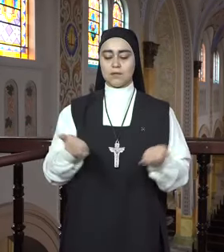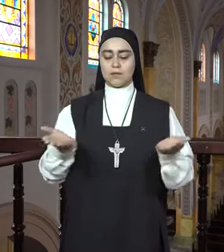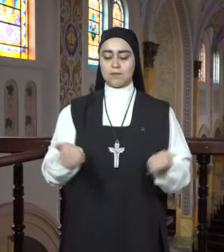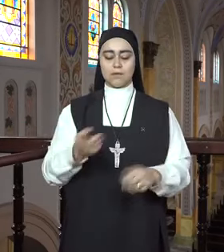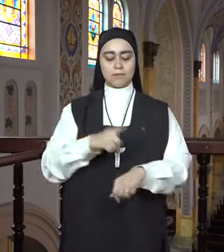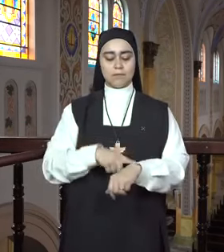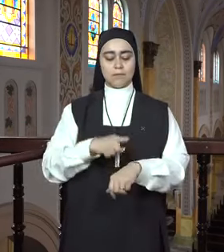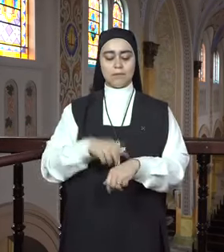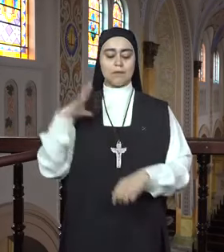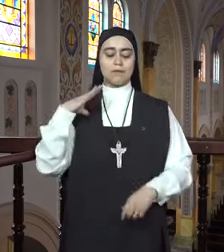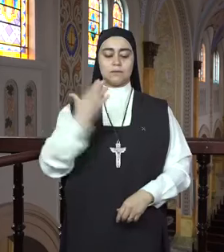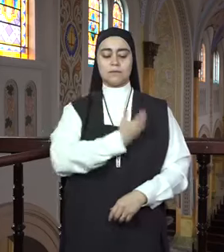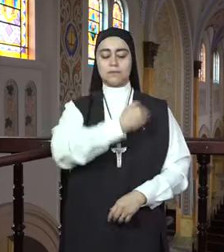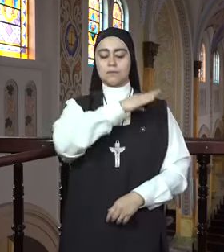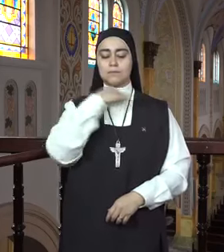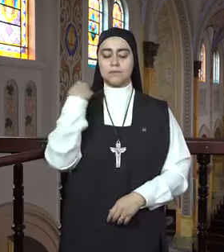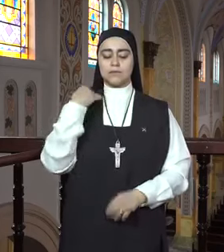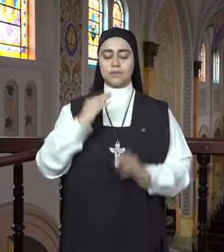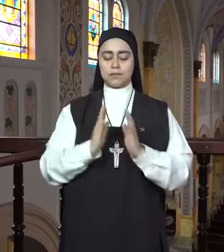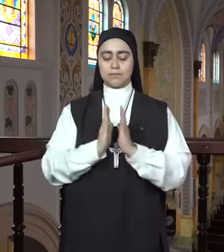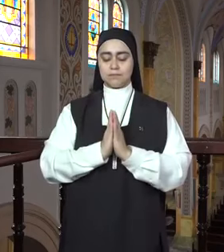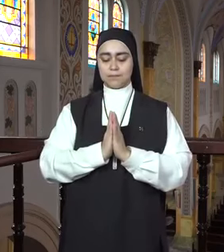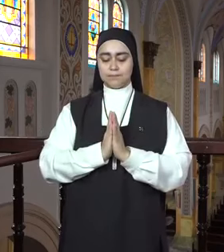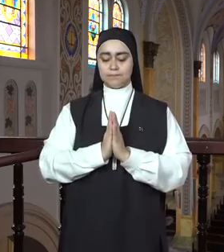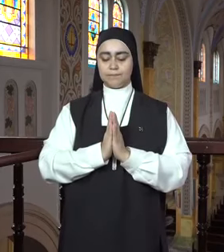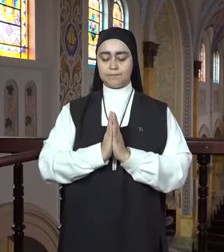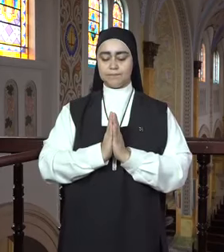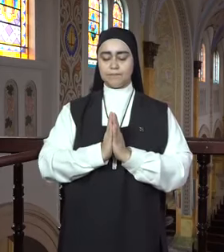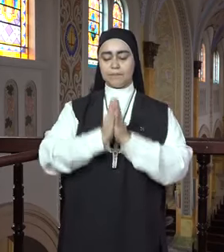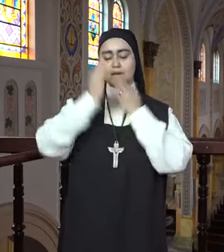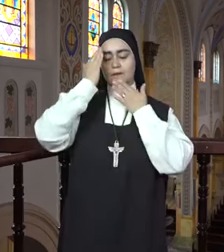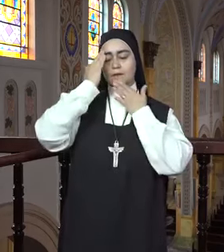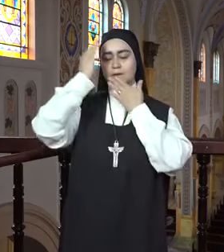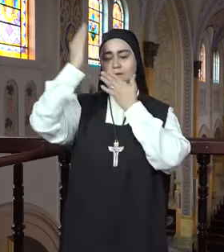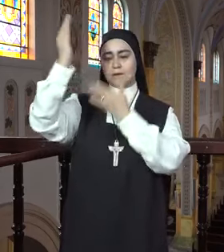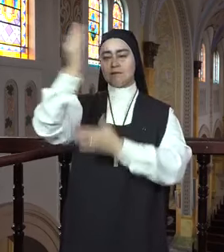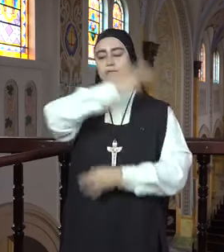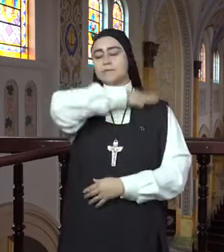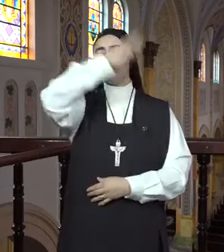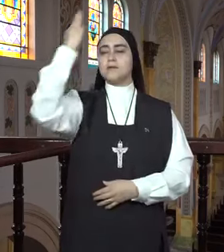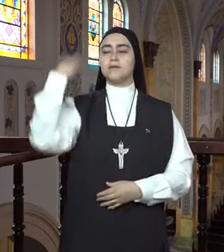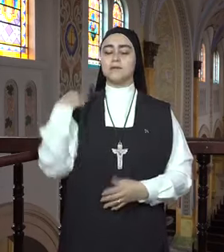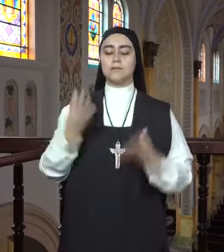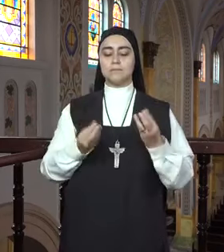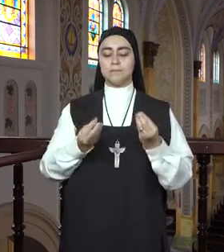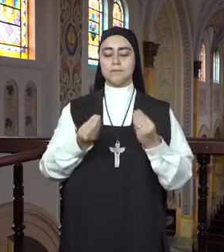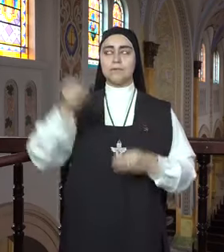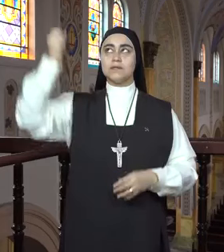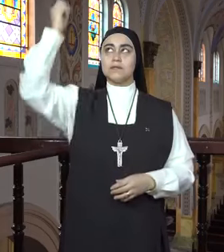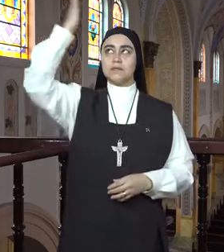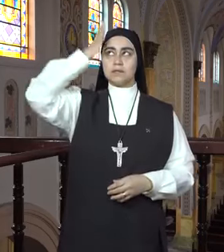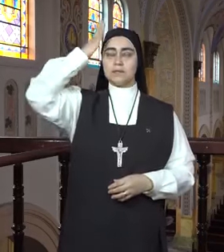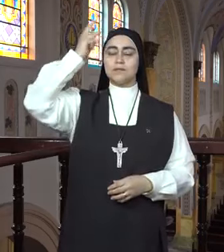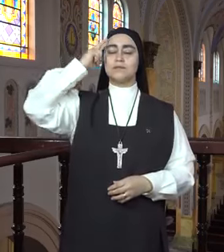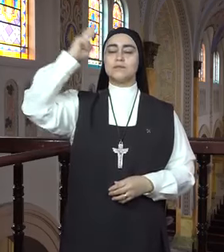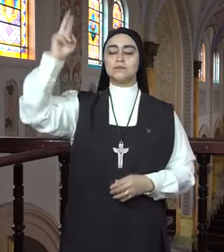na hora de nossa morte. Amém. Ave Maria, cheia de graça, o Senhor é